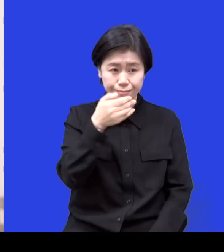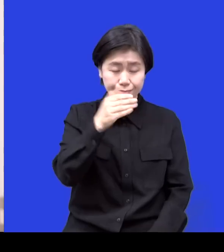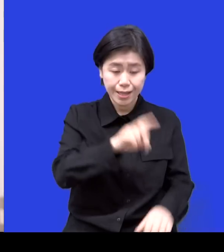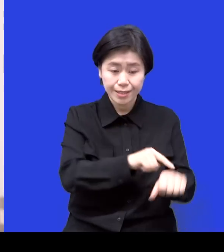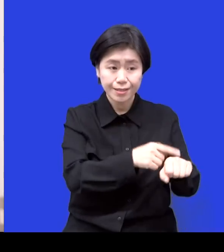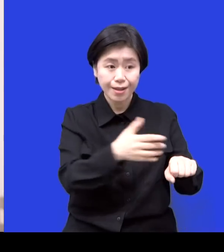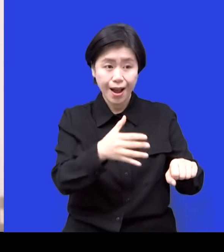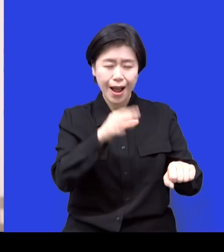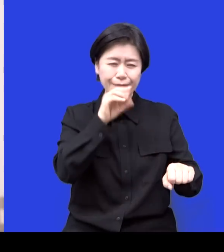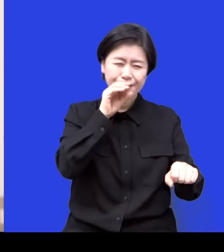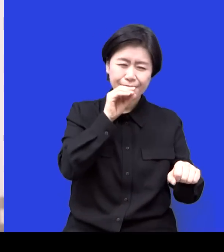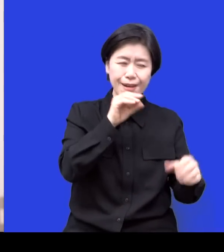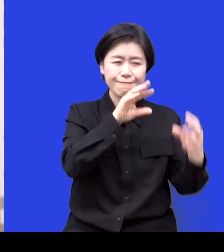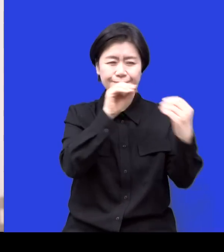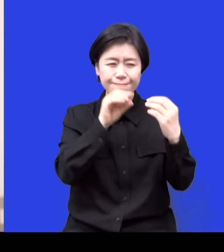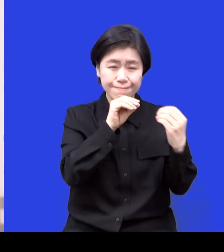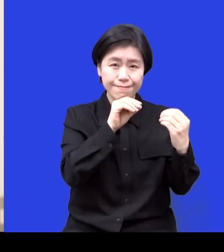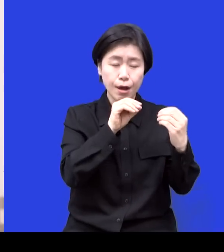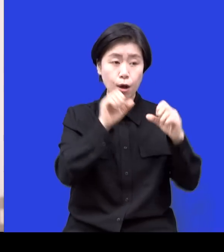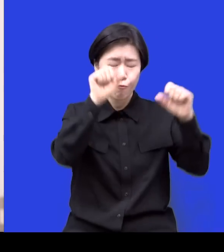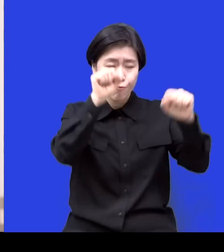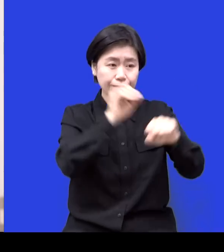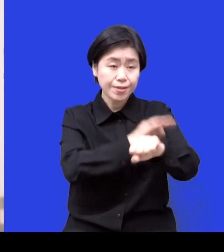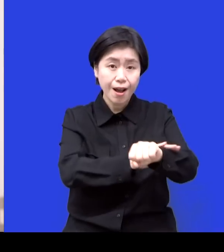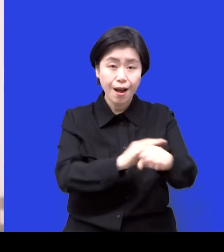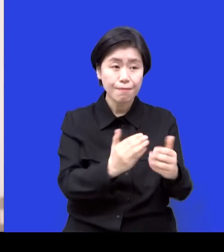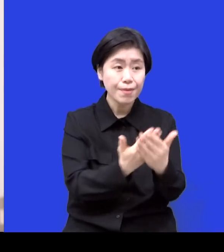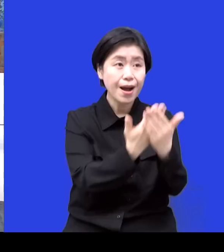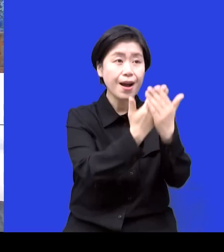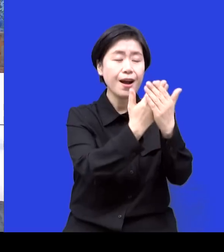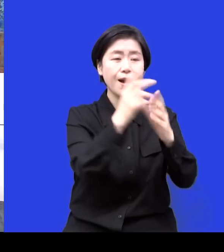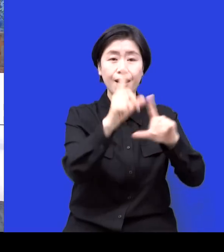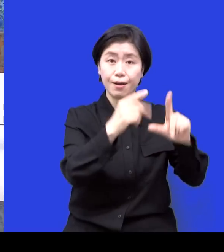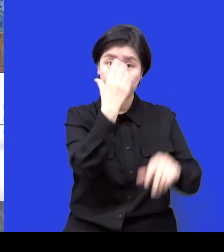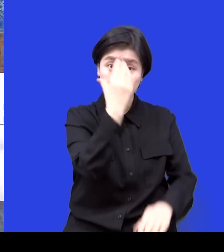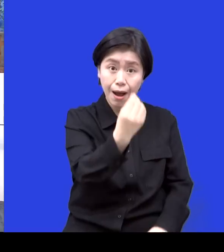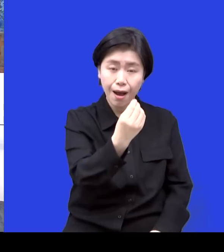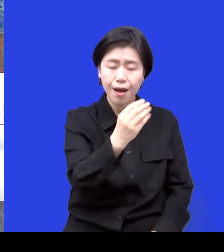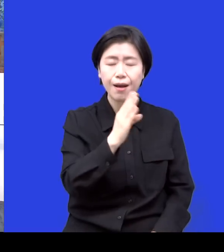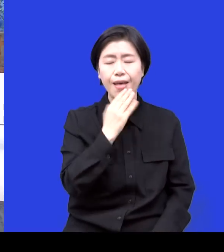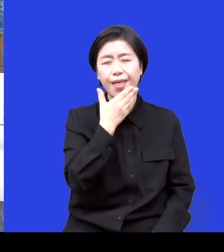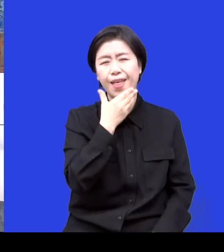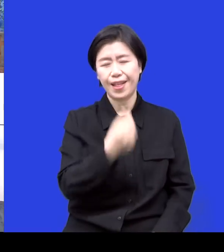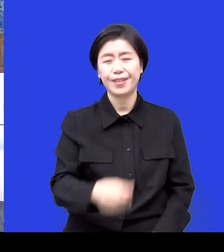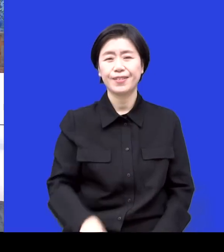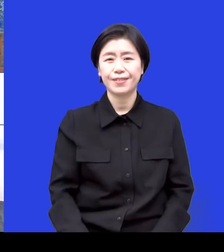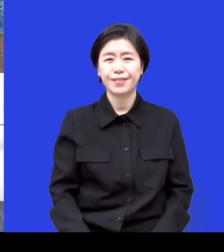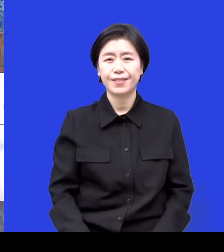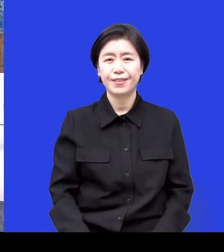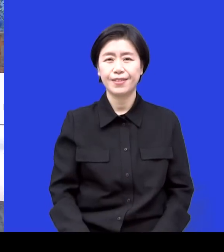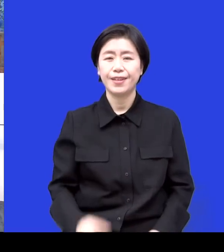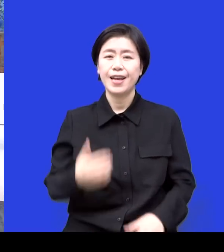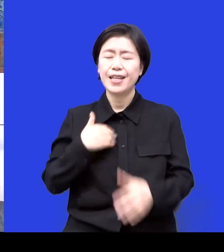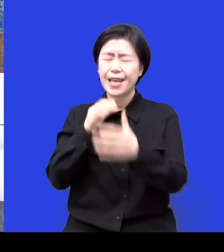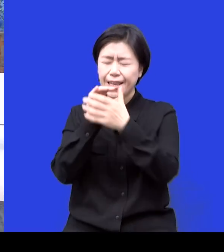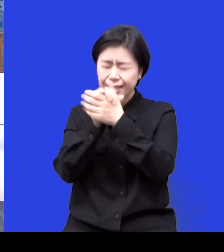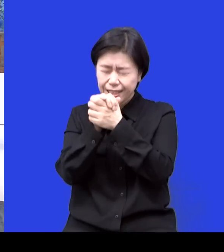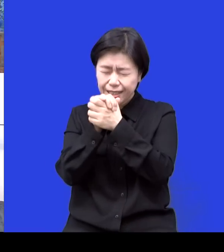잘하고 여러 가지 변화되는 모습들도 보기도 하고 무엇보다 이제 너무너무 신기한 게 제 기도 응답을 들어주시는 하나님이 너무